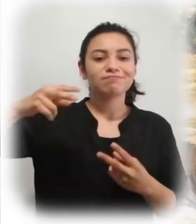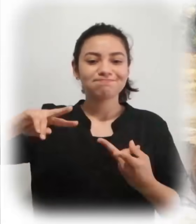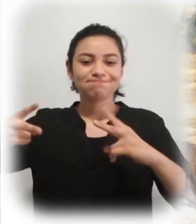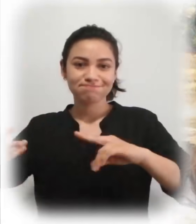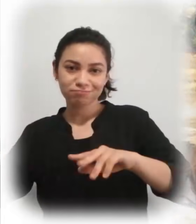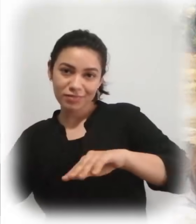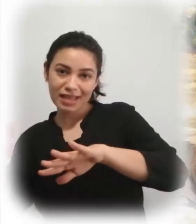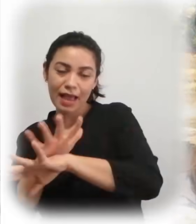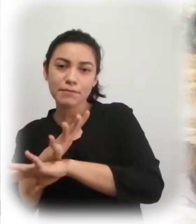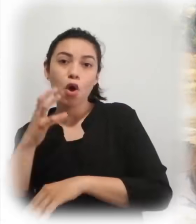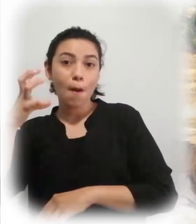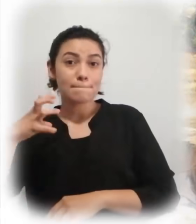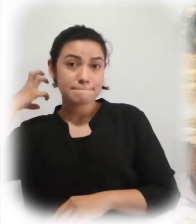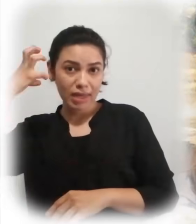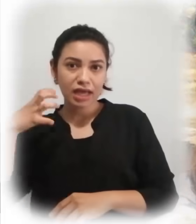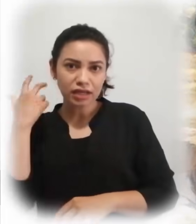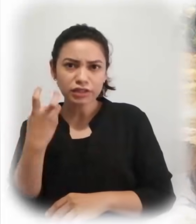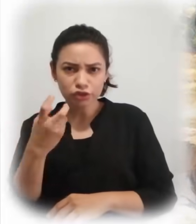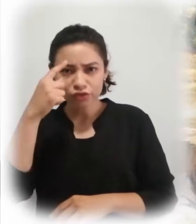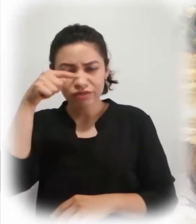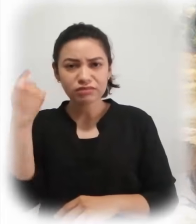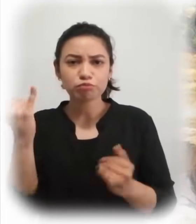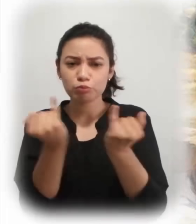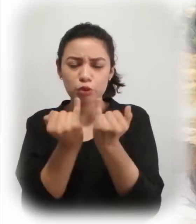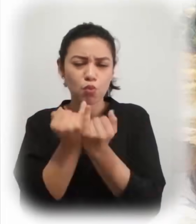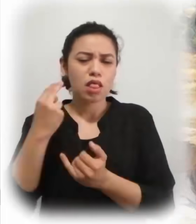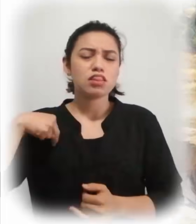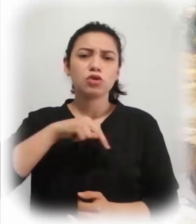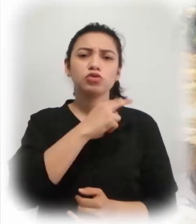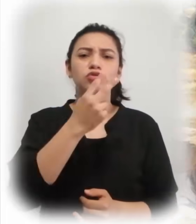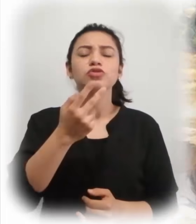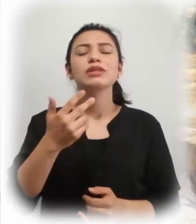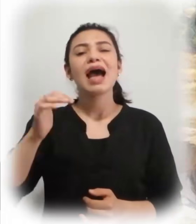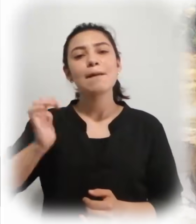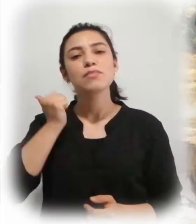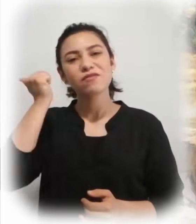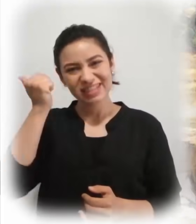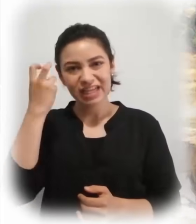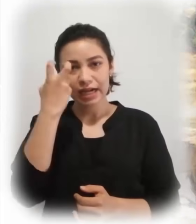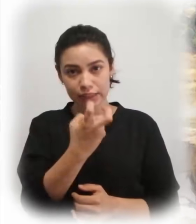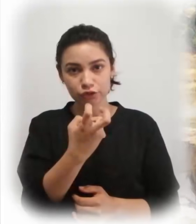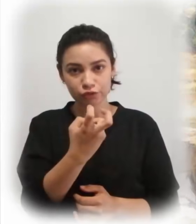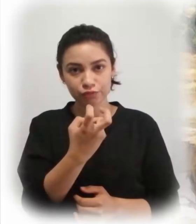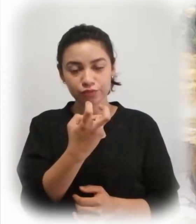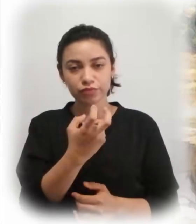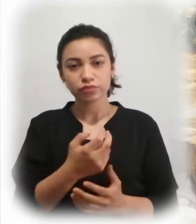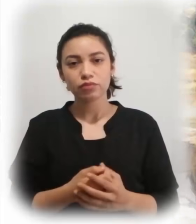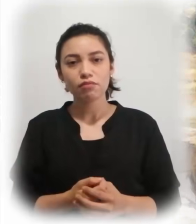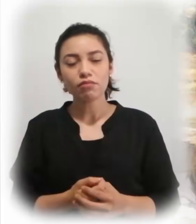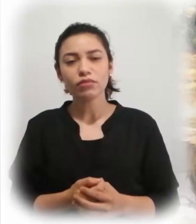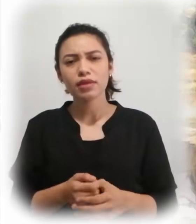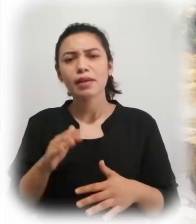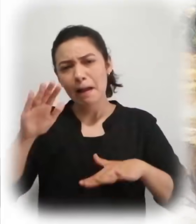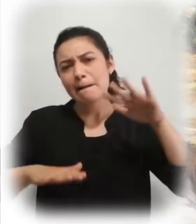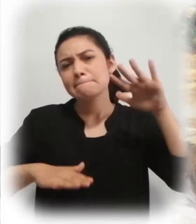oveja, nosotros podemos aprovechar también las dos imágenes. Unas veces